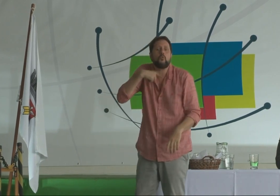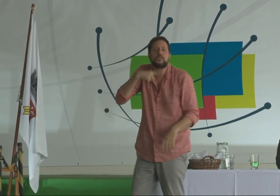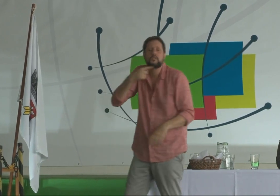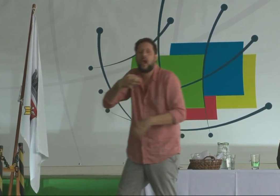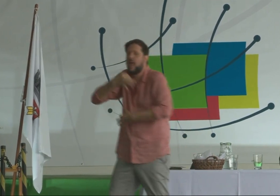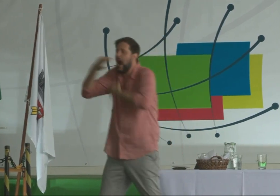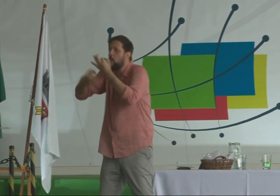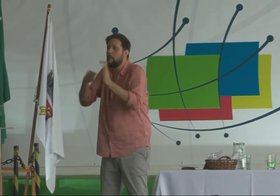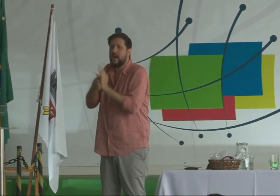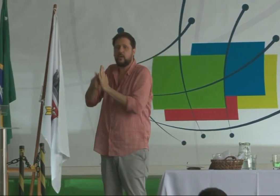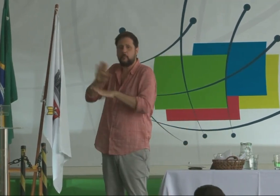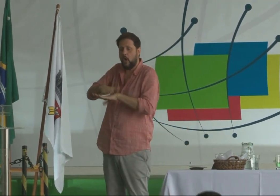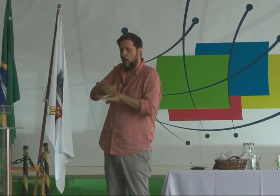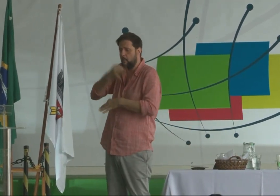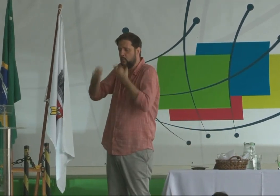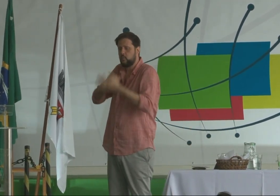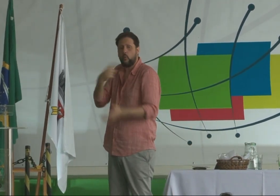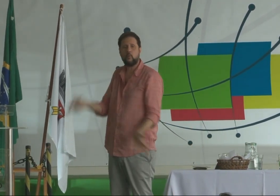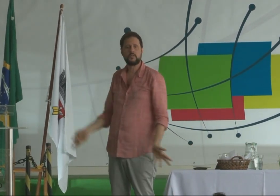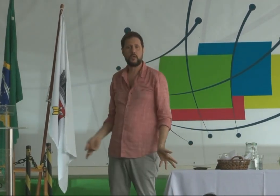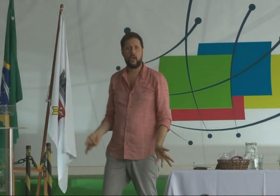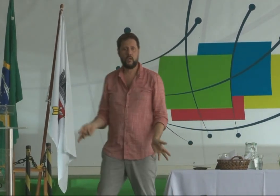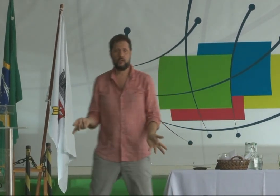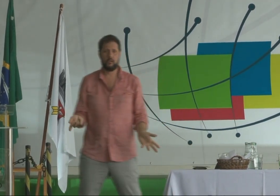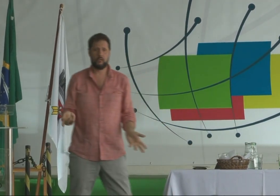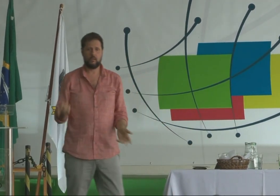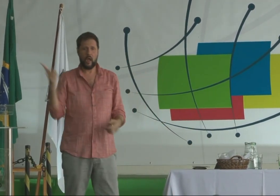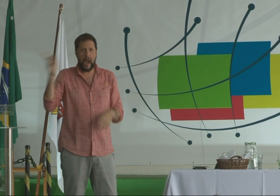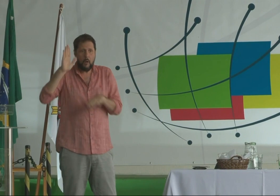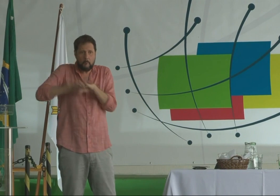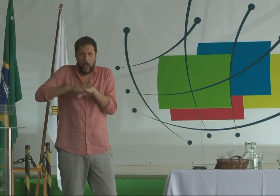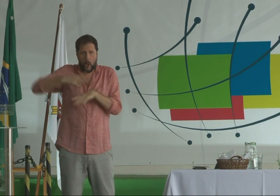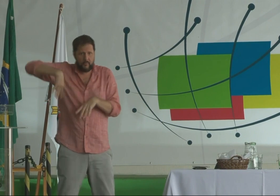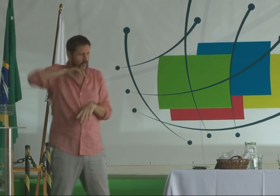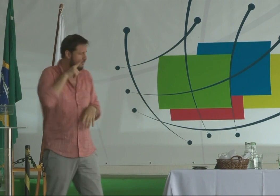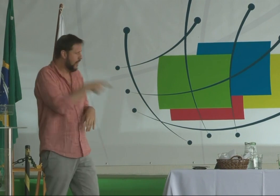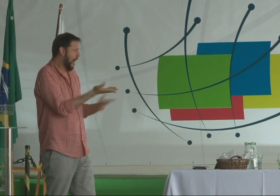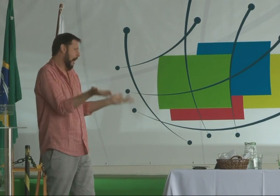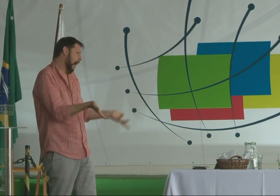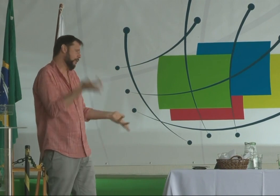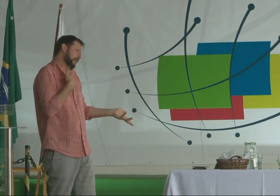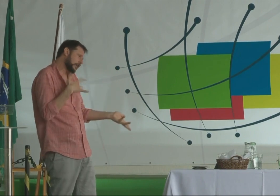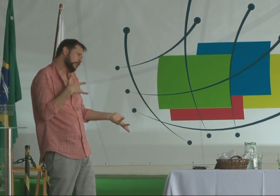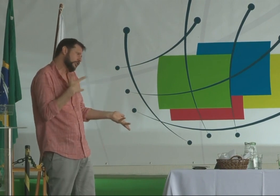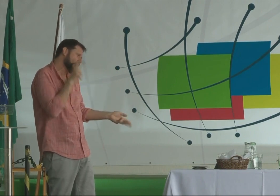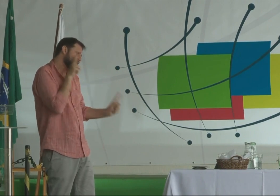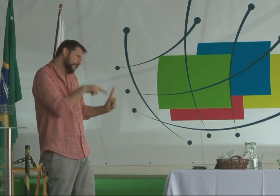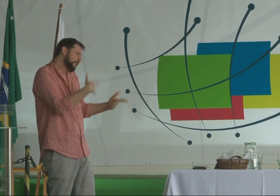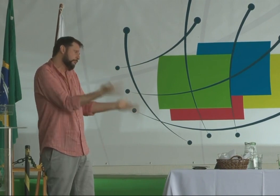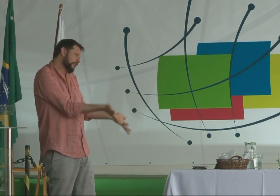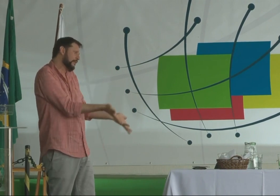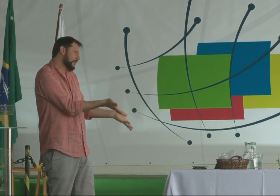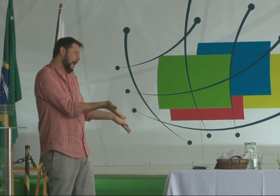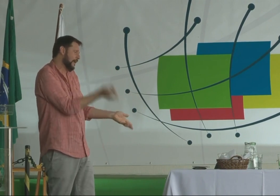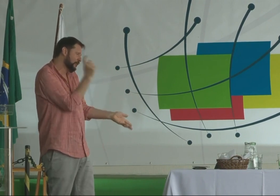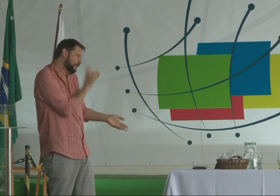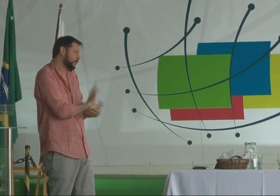Dilmação Murilo meio que joga essas discussões para o baixo plano, elas não entram em voga, porque tal consulto se discutindo essa questão. Aquele viés